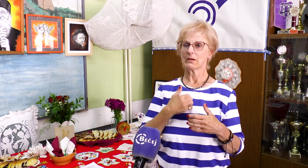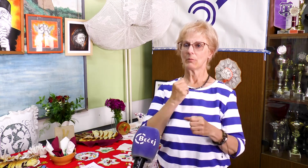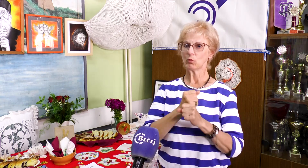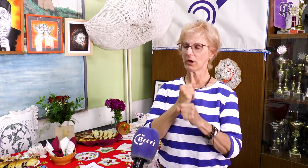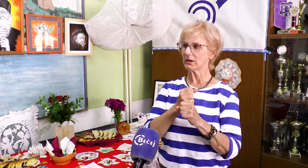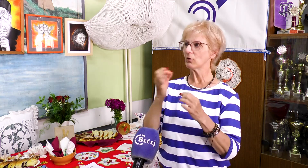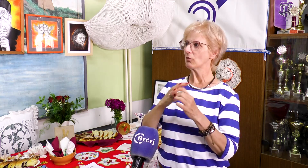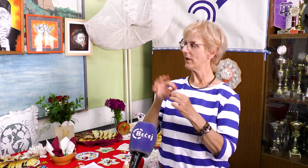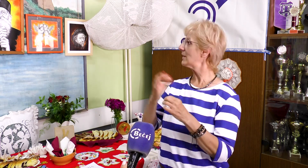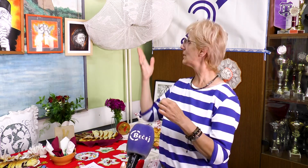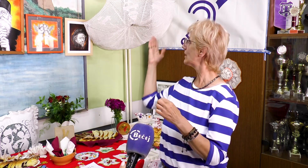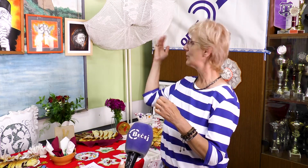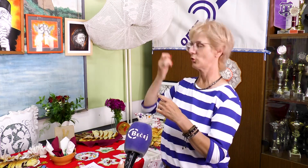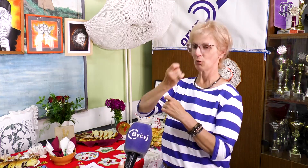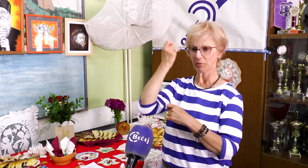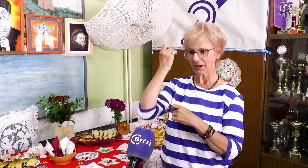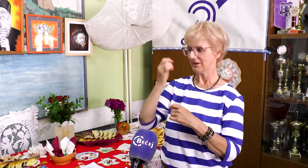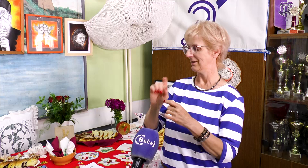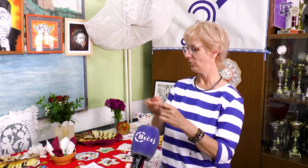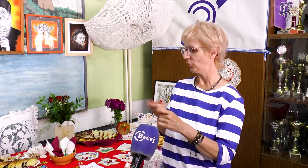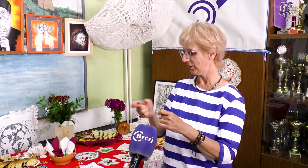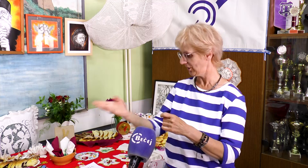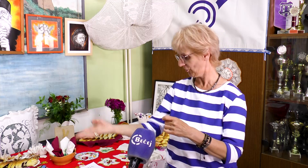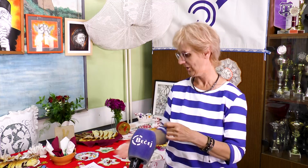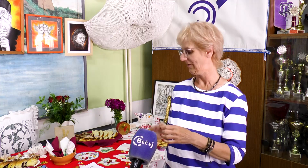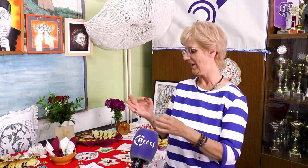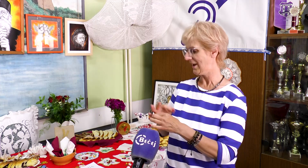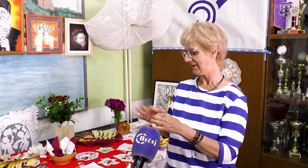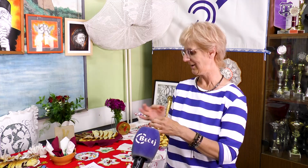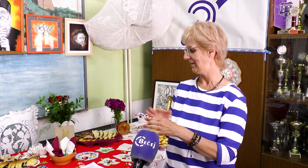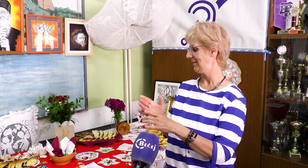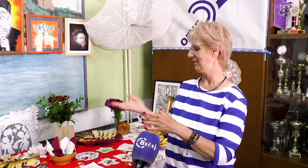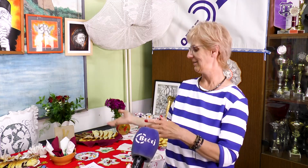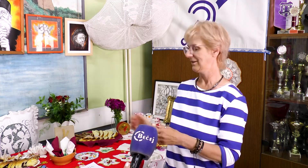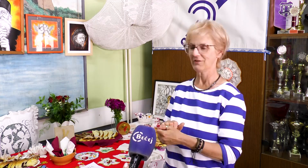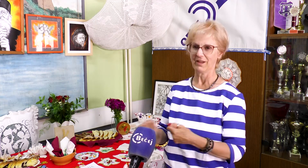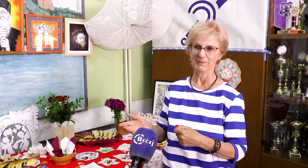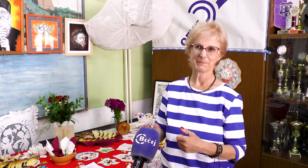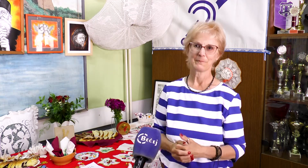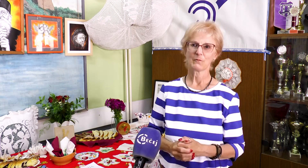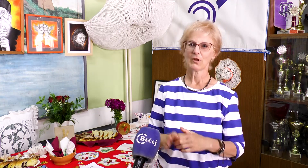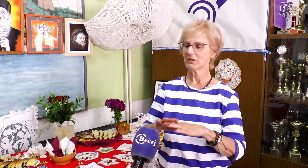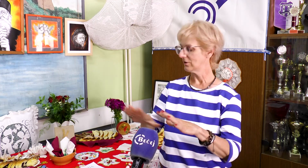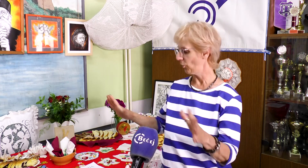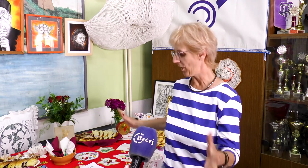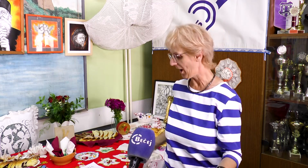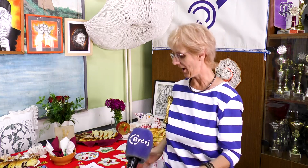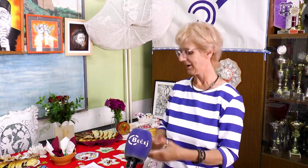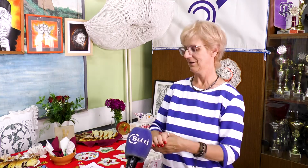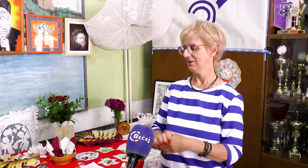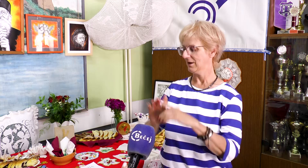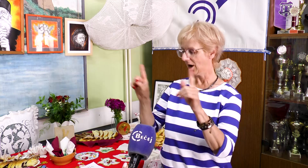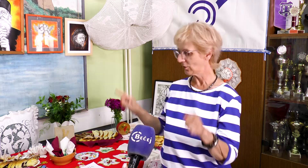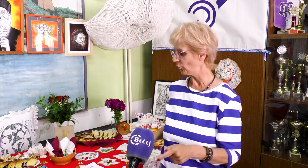Ja sam uradio vese, šoprane, kukiće, vese, sve.